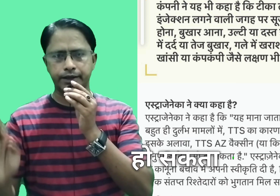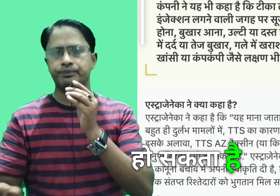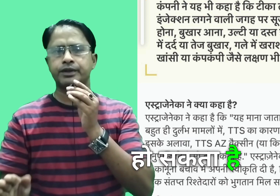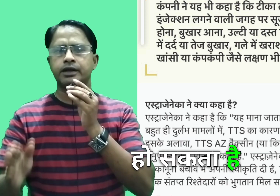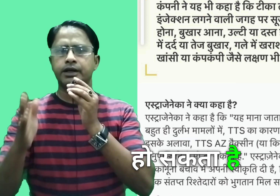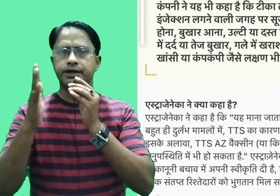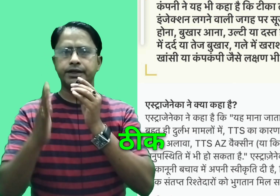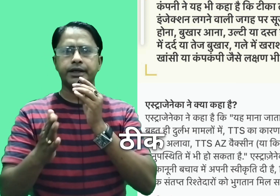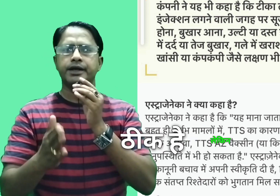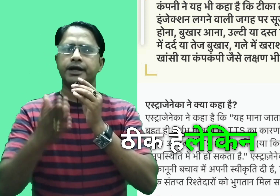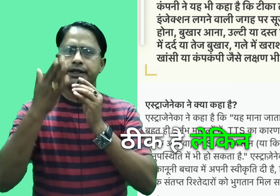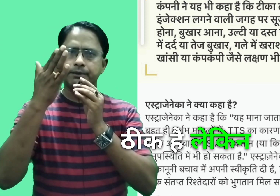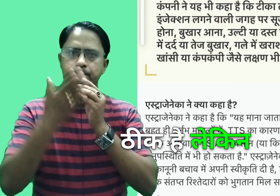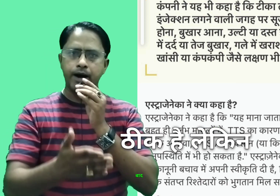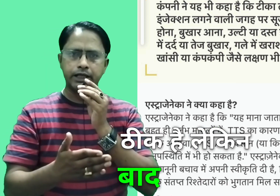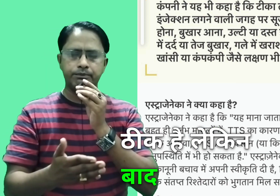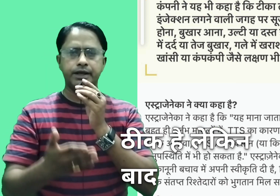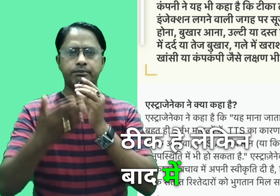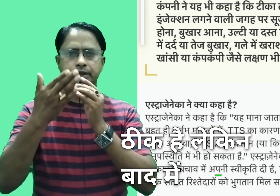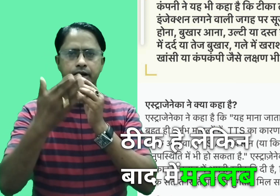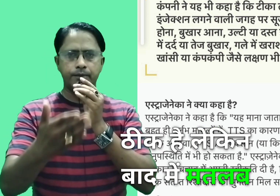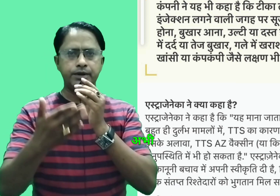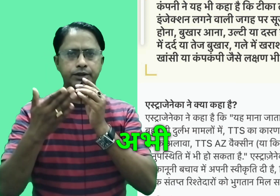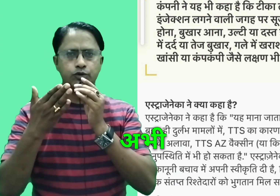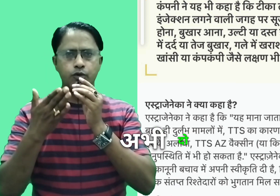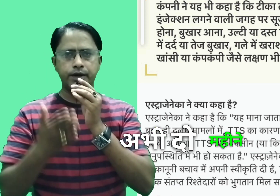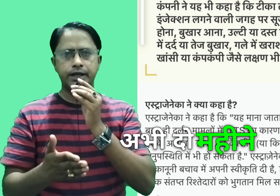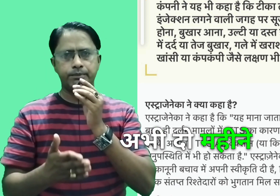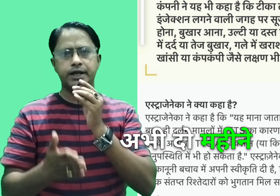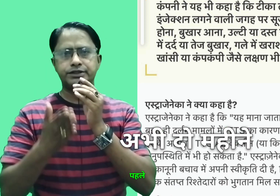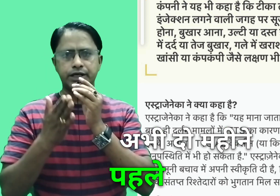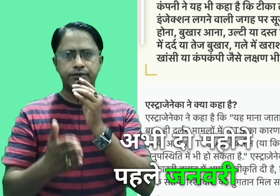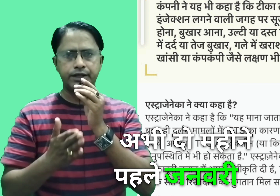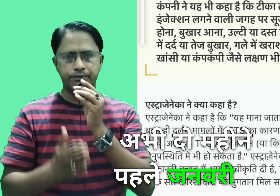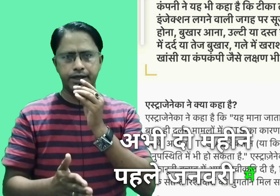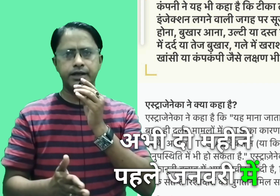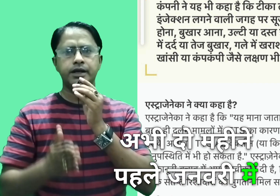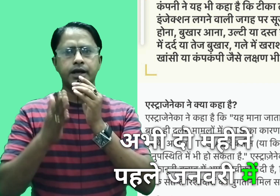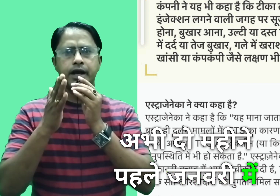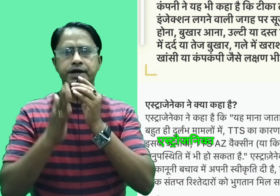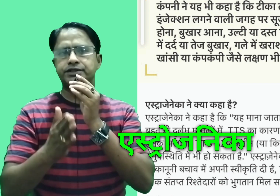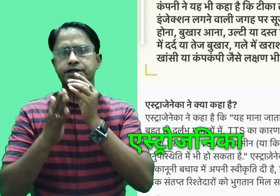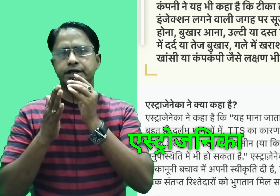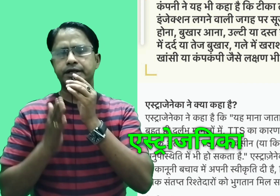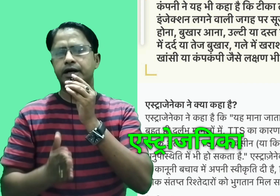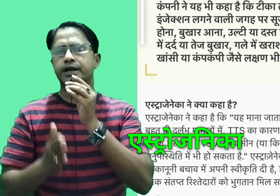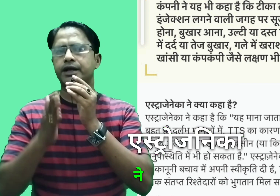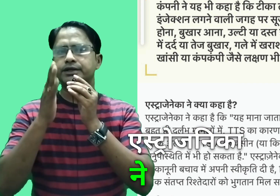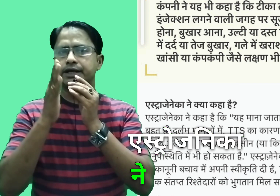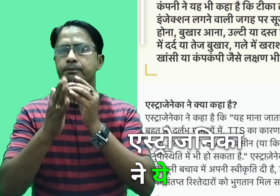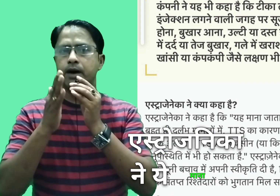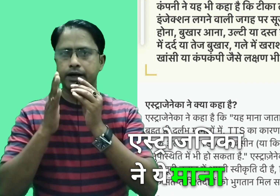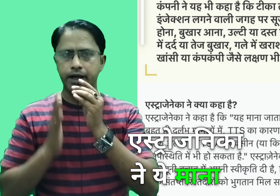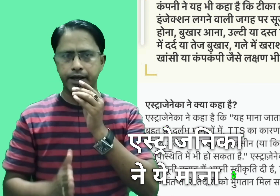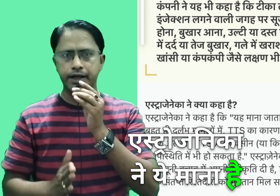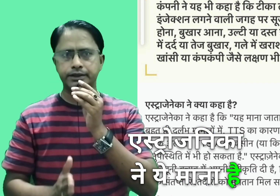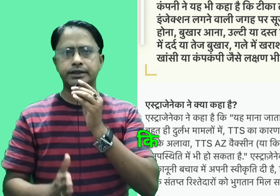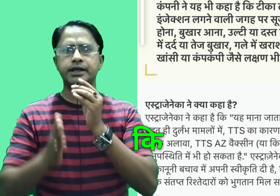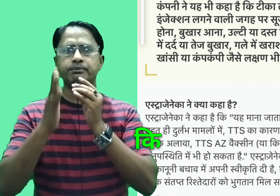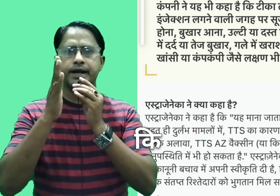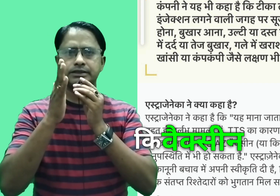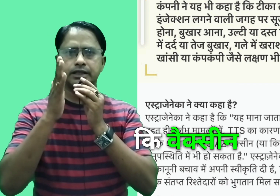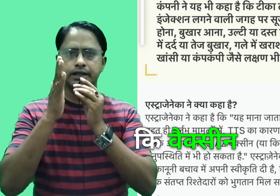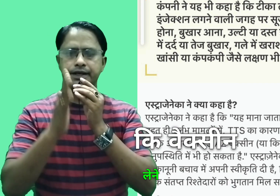हो सकता है। ठीक है, लेकिन बाद में मतलब अभी 2 महीने पहले जनवरी में एस्ट्राजेनेका ने ये माना